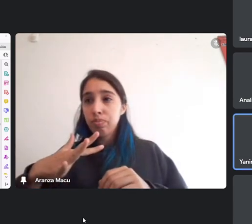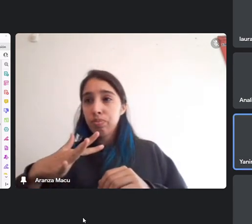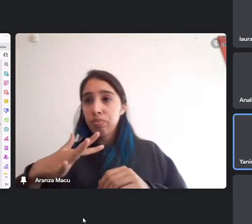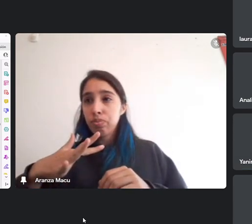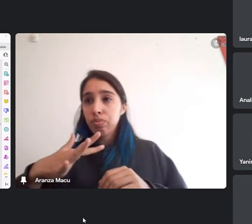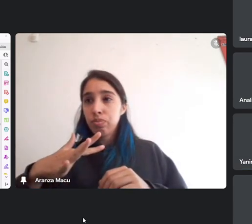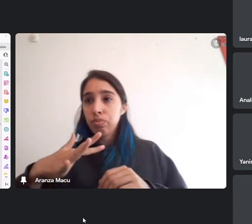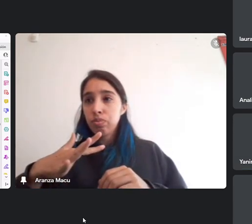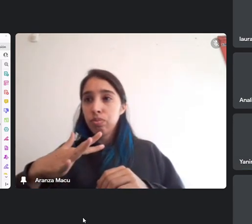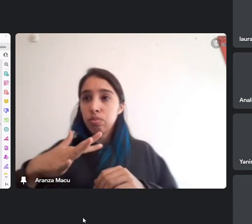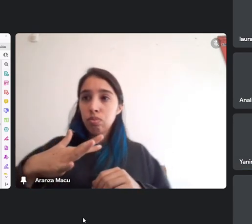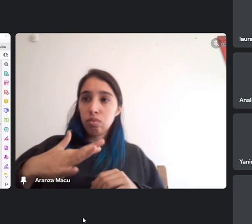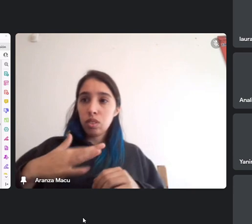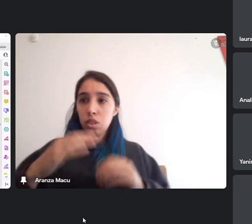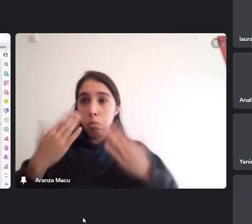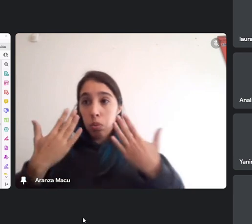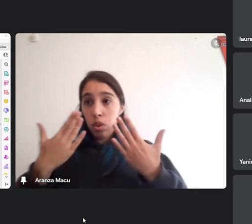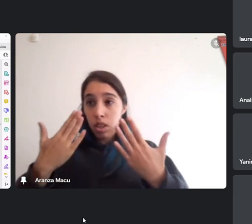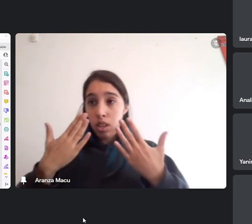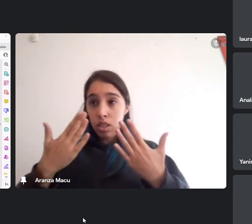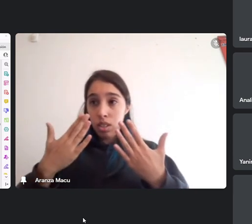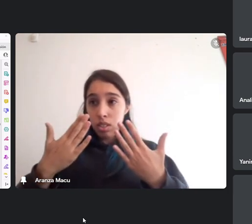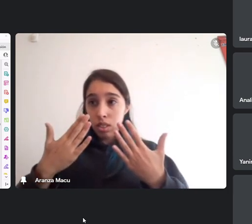¿Vas pudiendo hacer los ejercicios?